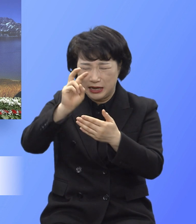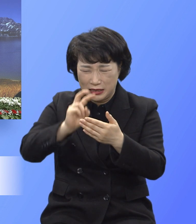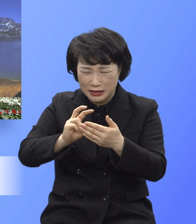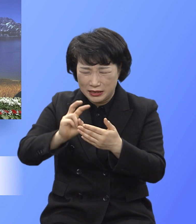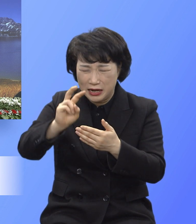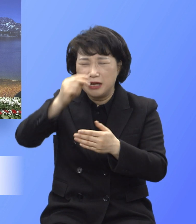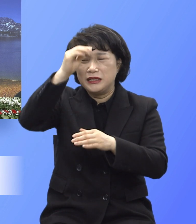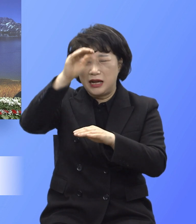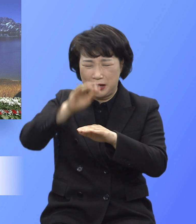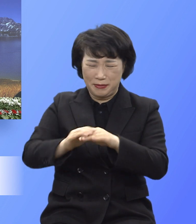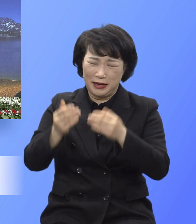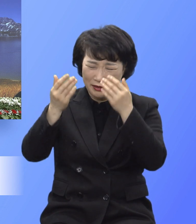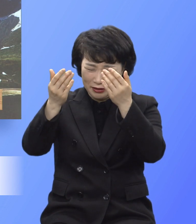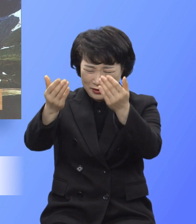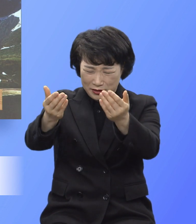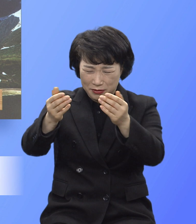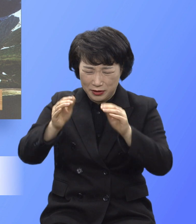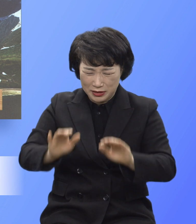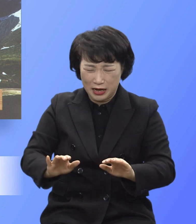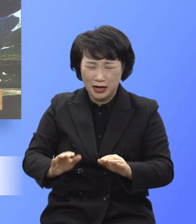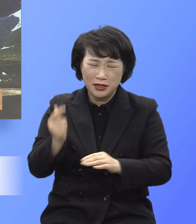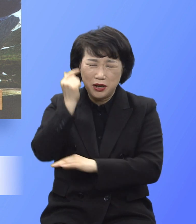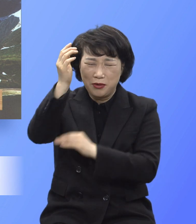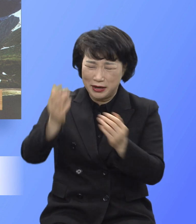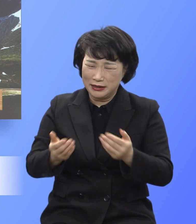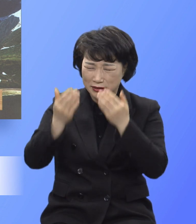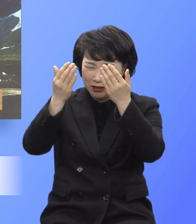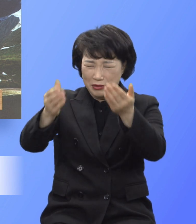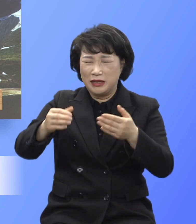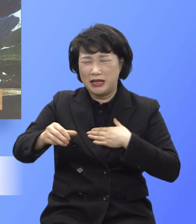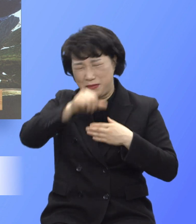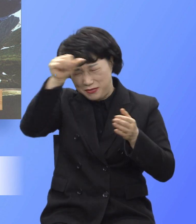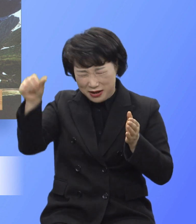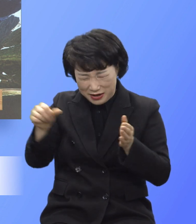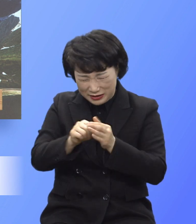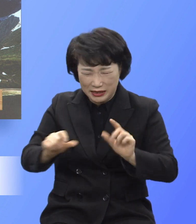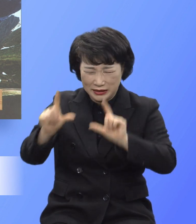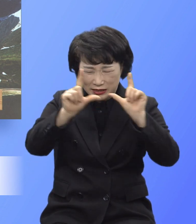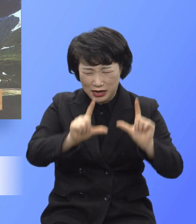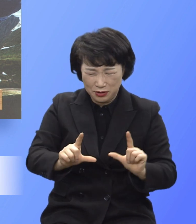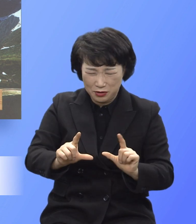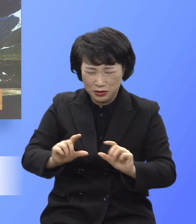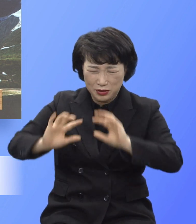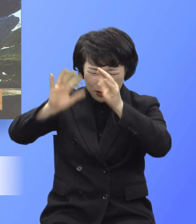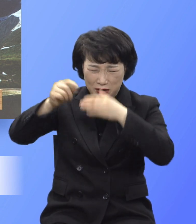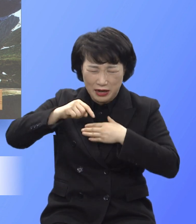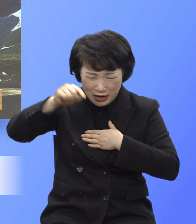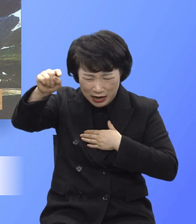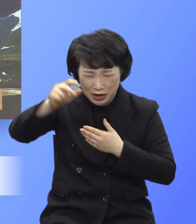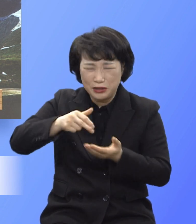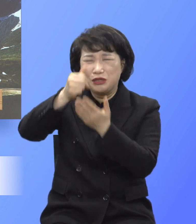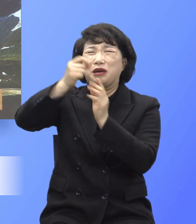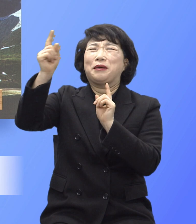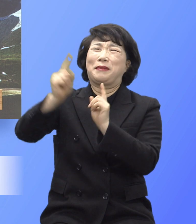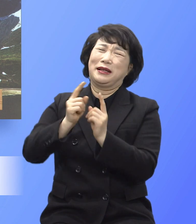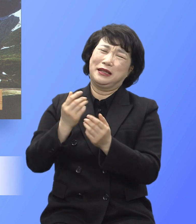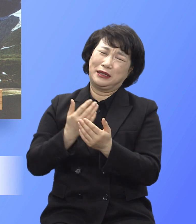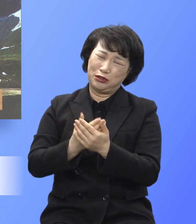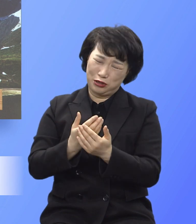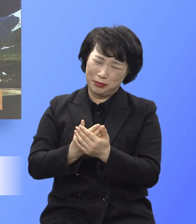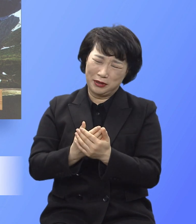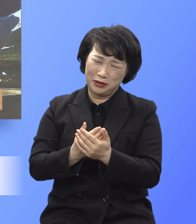찬양과 예배 드리며 영광 돌리며 평생을 살다 천국에서 주님 뵙게